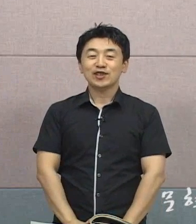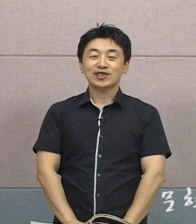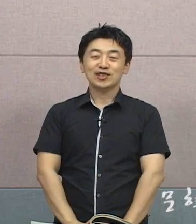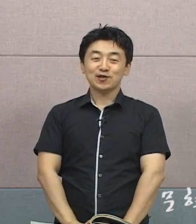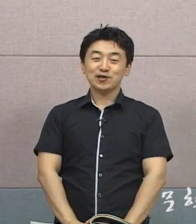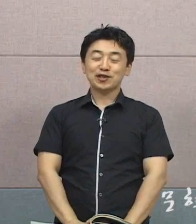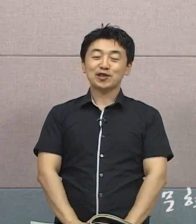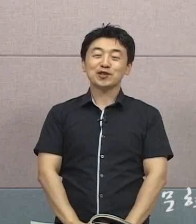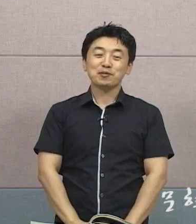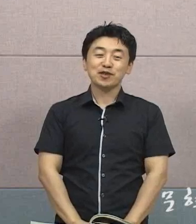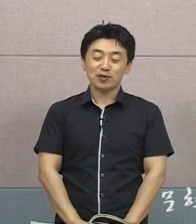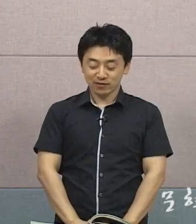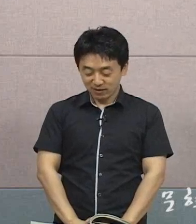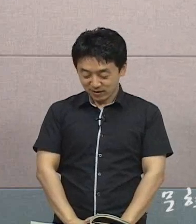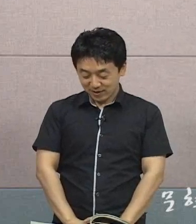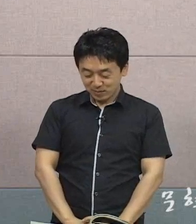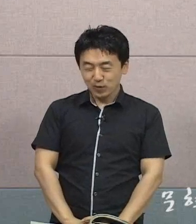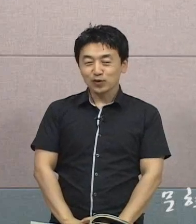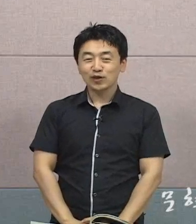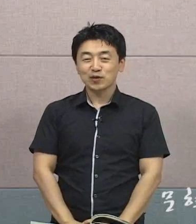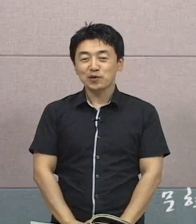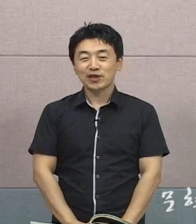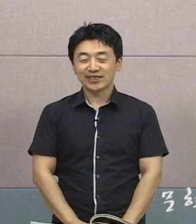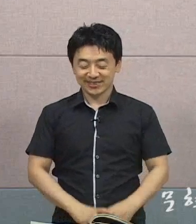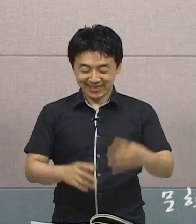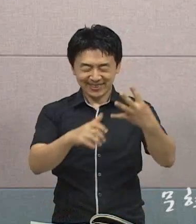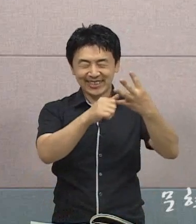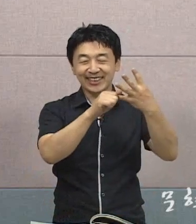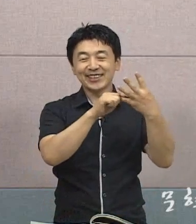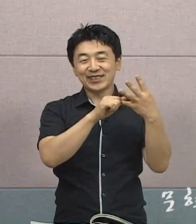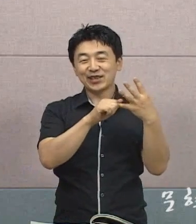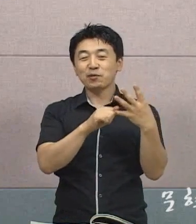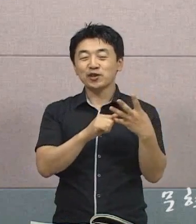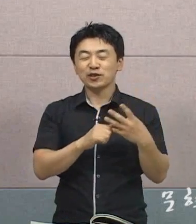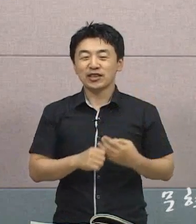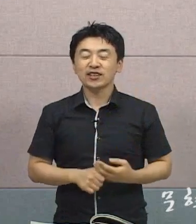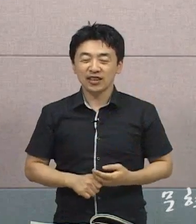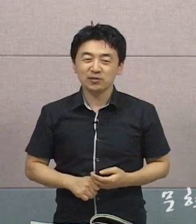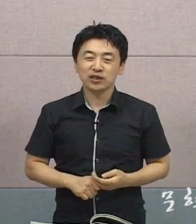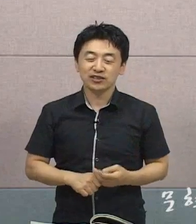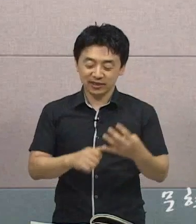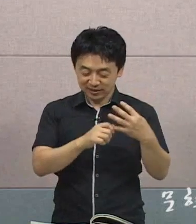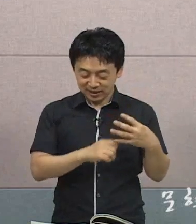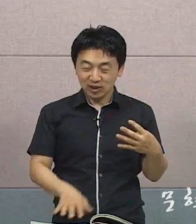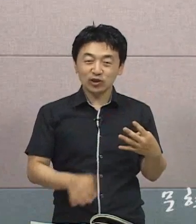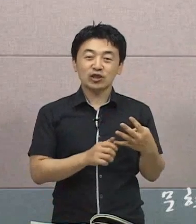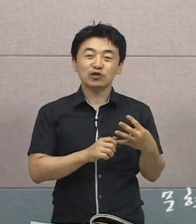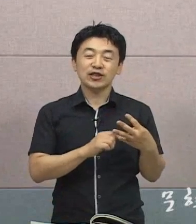있으신 거고, 이런 느낌이 없으시면, 어쩌겠어요. 외우셔야죠. 네. 자, 네 번째에서, 제가 부탁드리는, 이런 류의